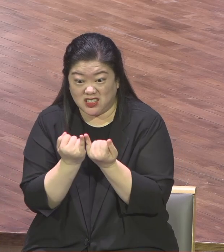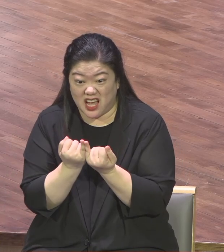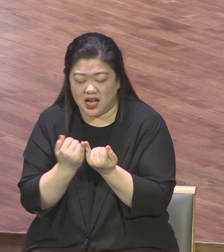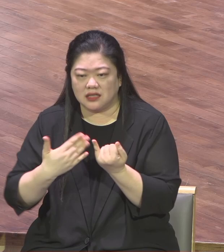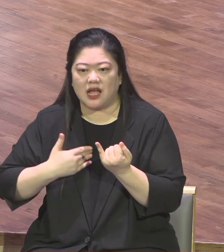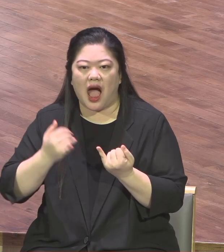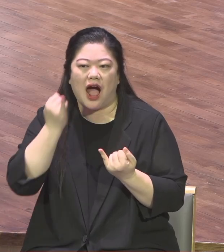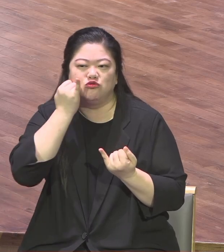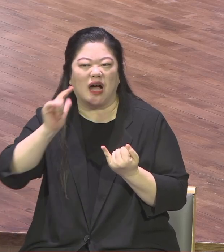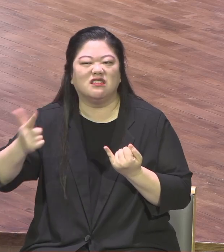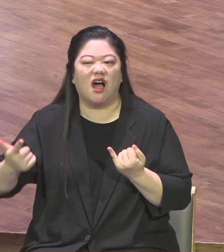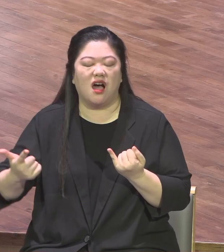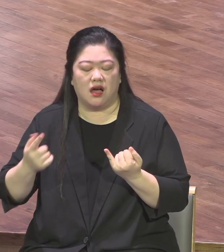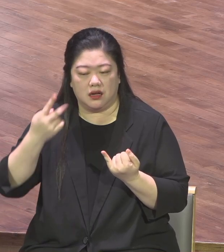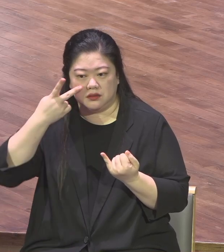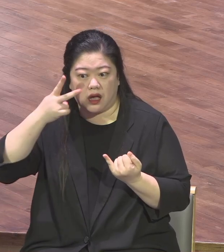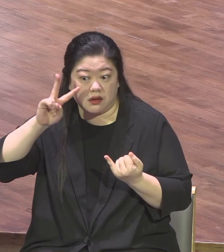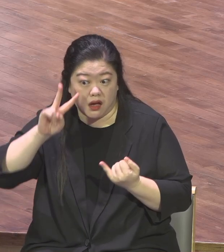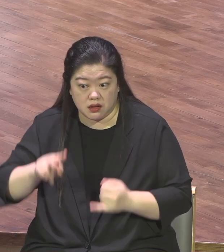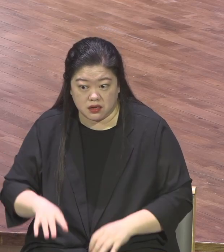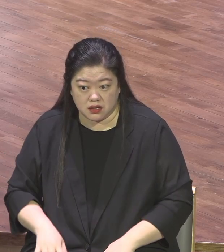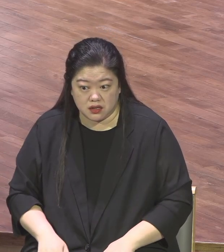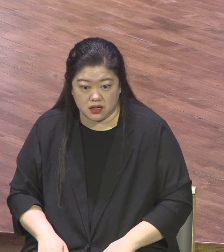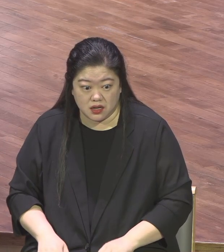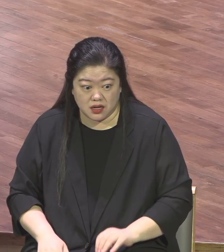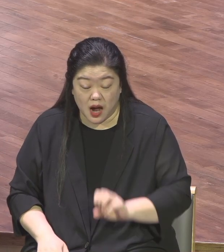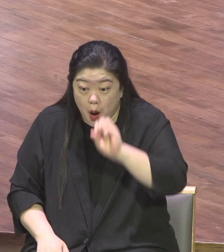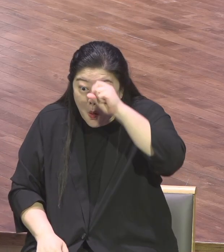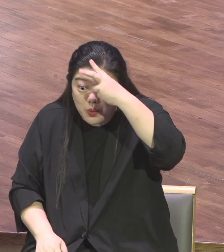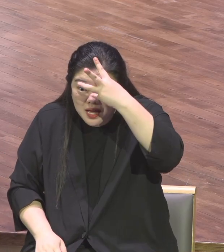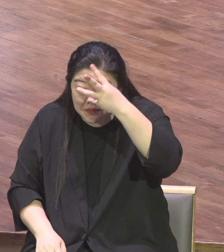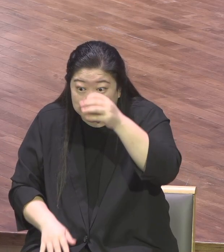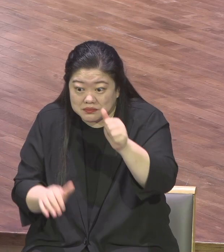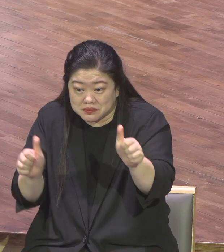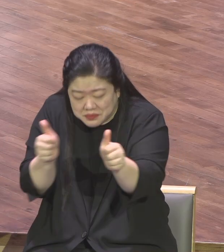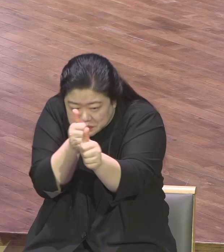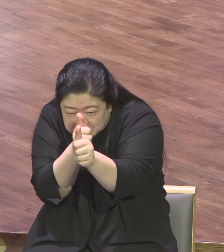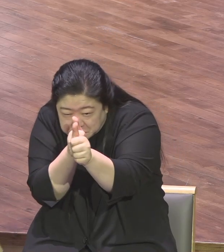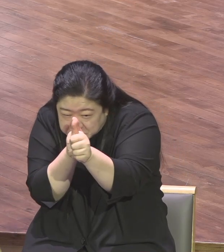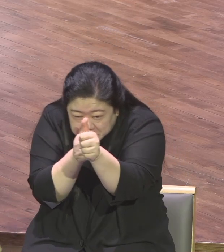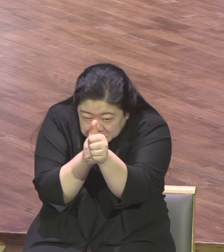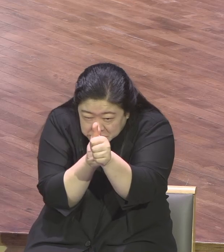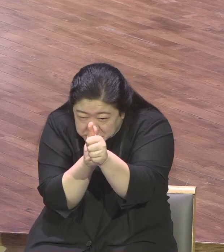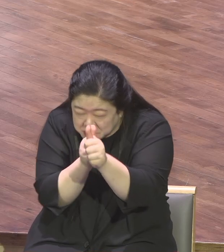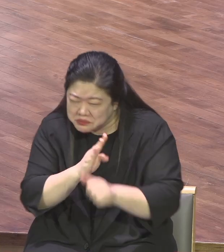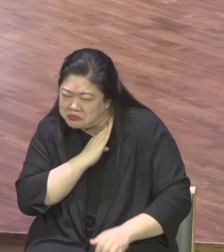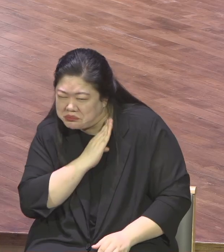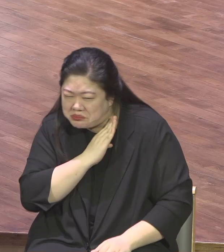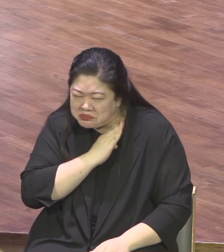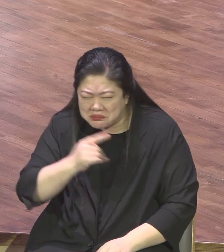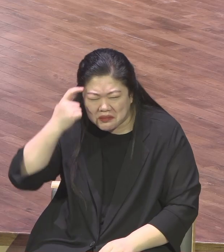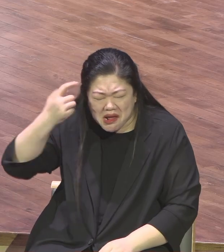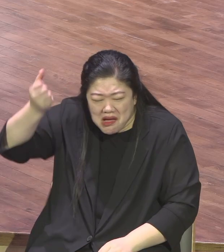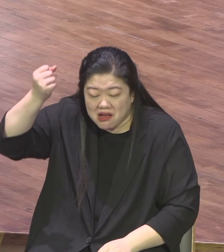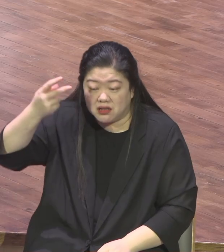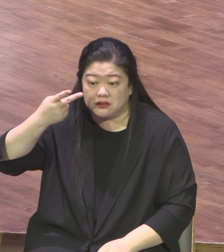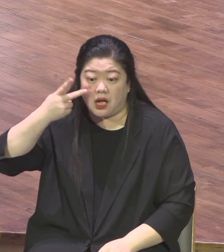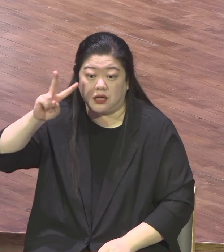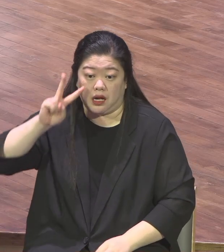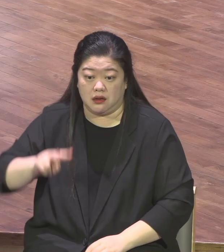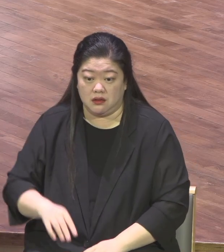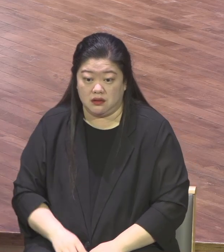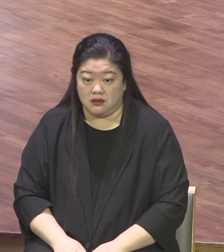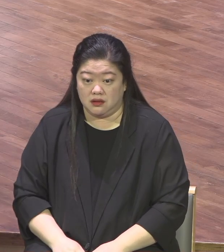알고, 고등학생들은 졸다가 문득 선생님 봤는데 앞 사람 때문에 선생님 안 보이면 선생님도 자기 안 보인 줄